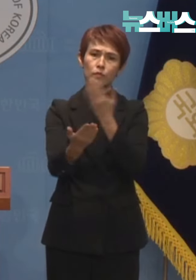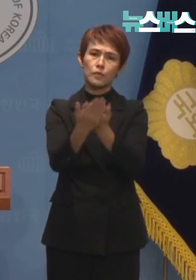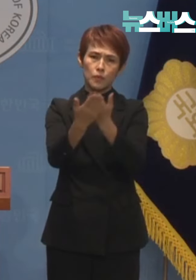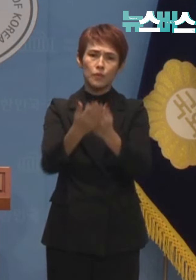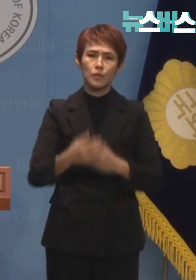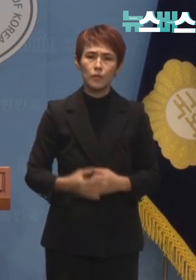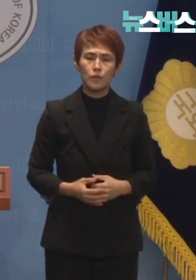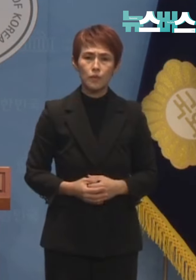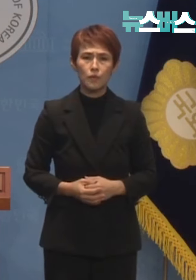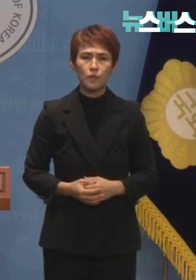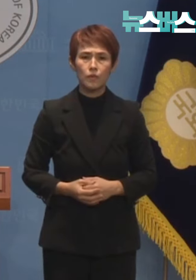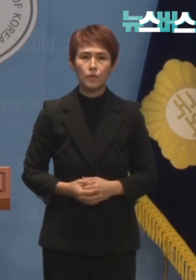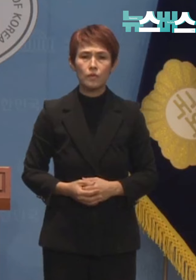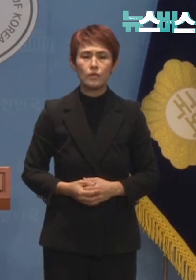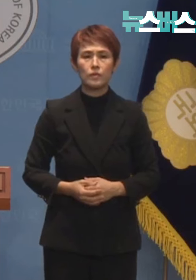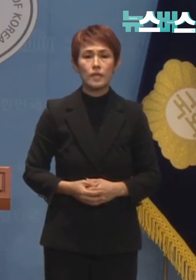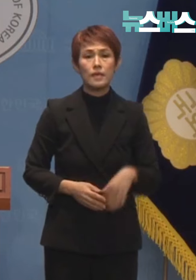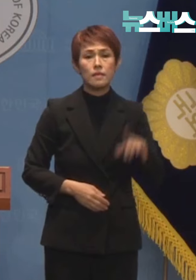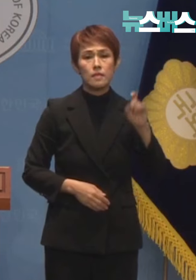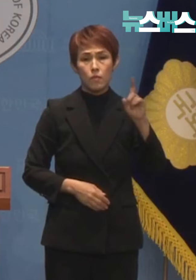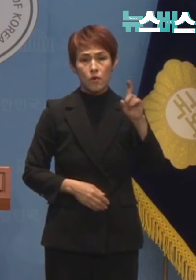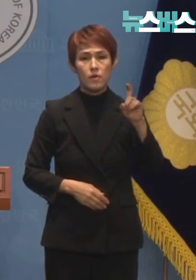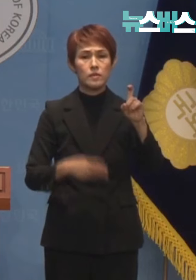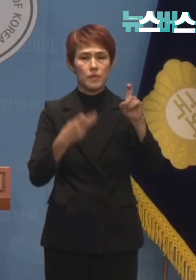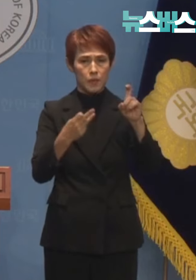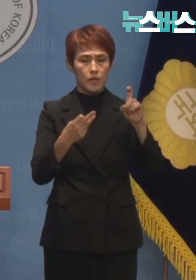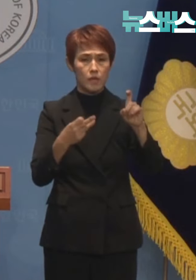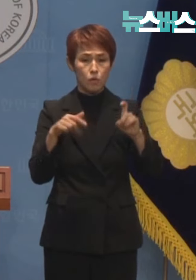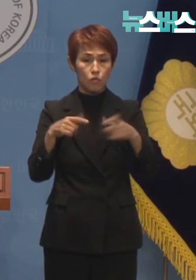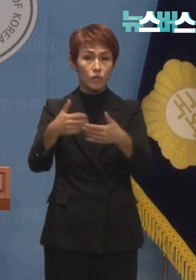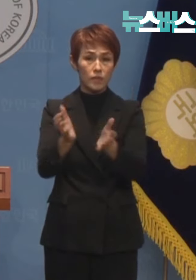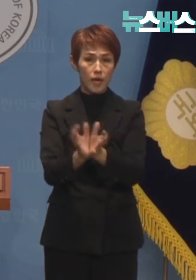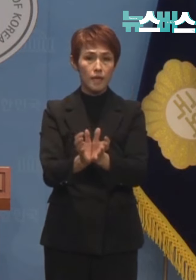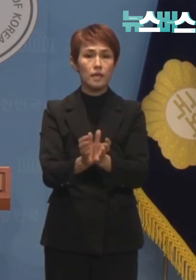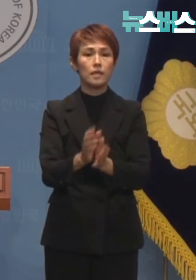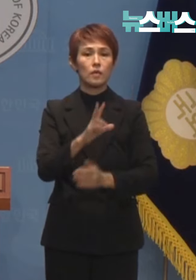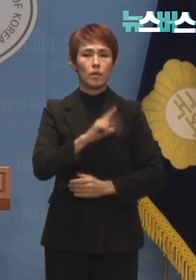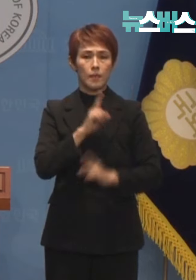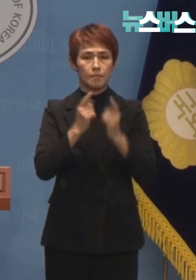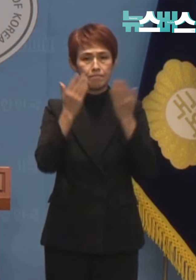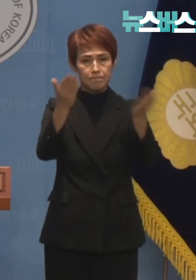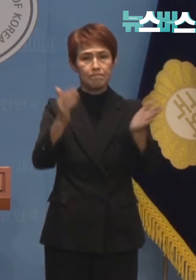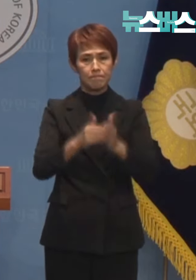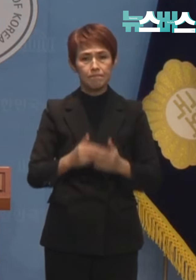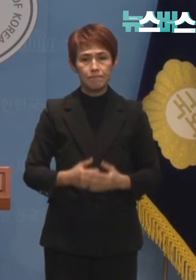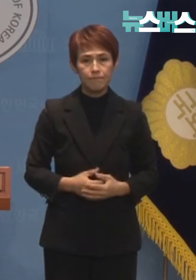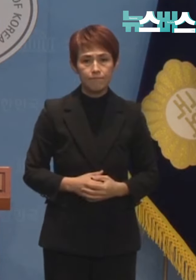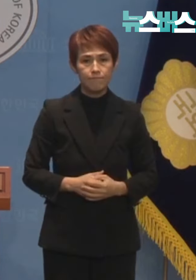차례입니다. 2024년 11월 13일 조국혁신당 국회의원 박은정.